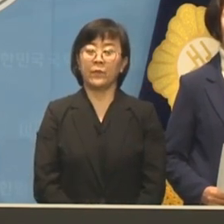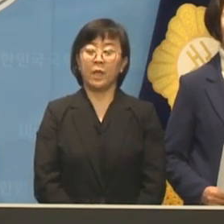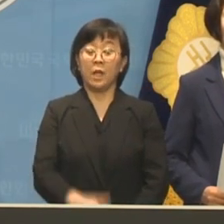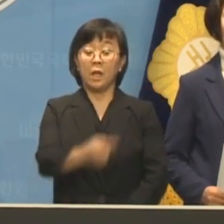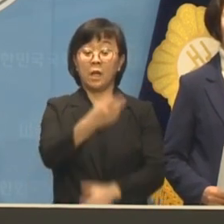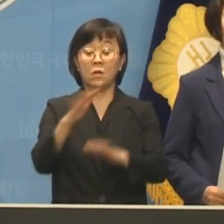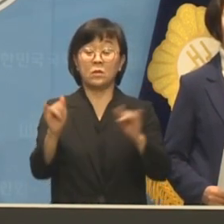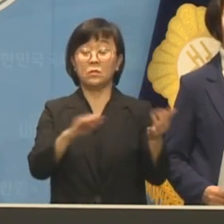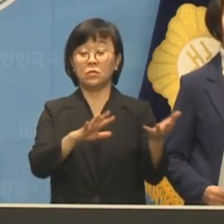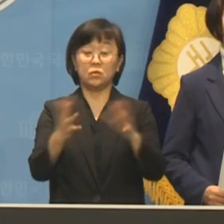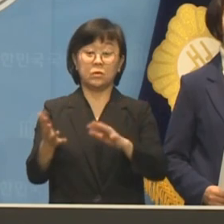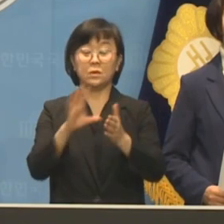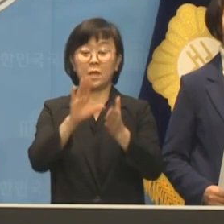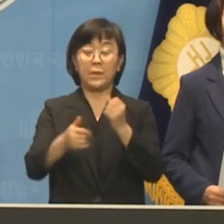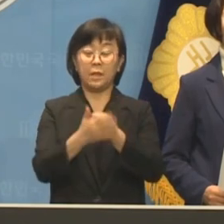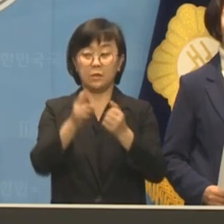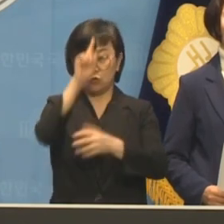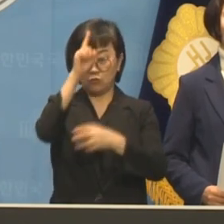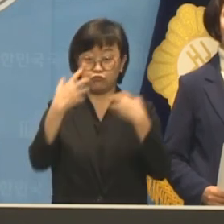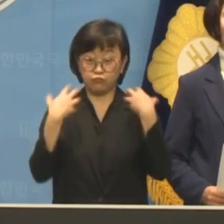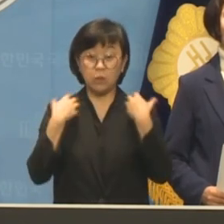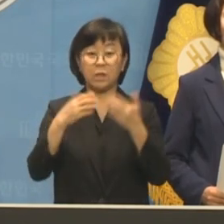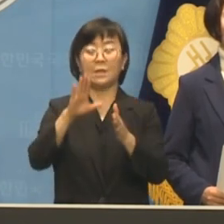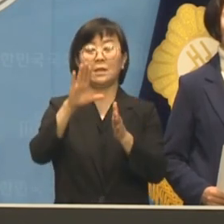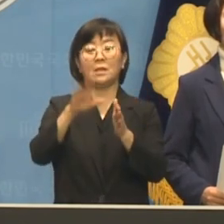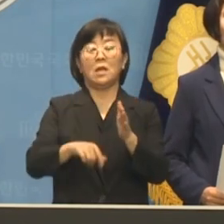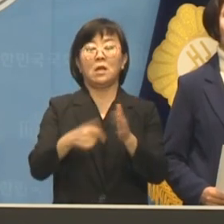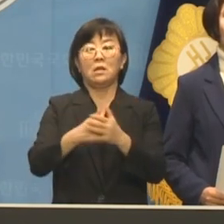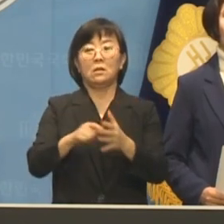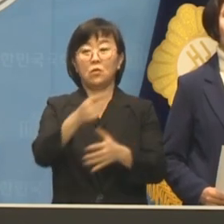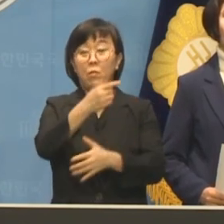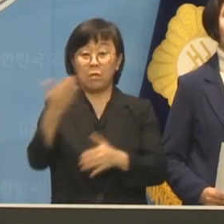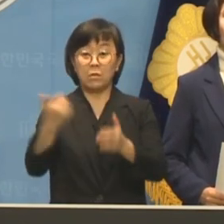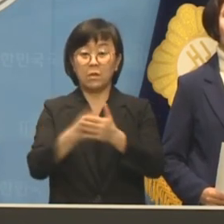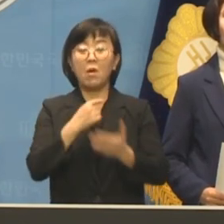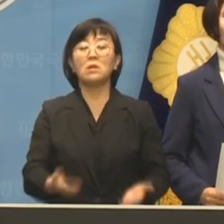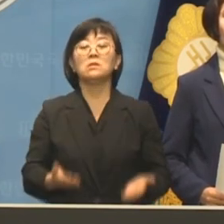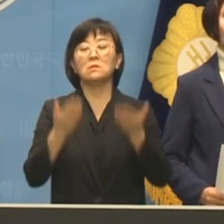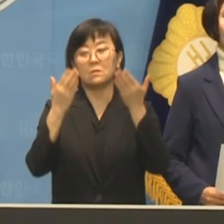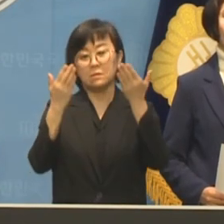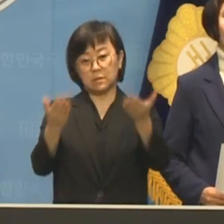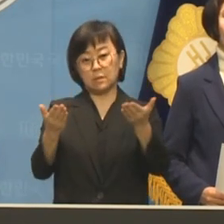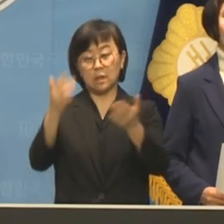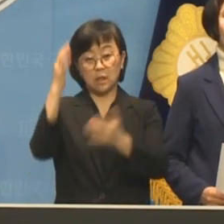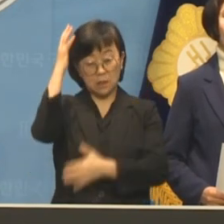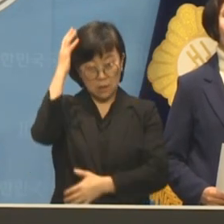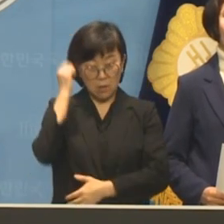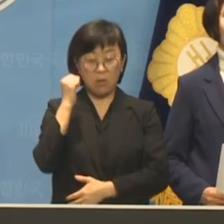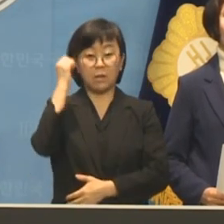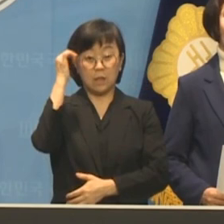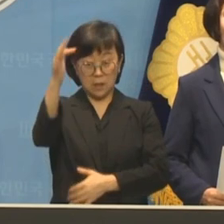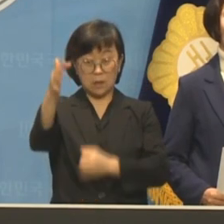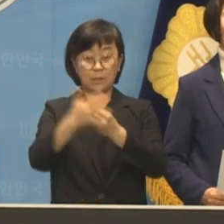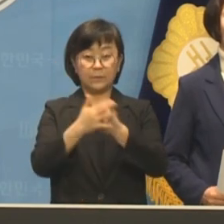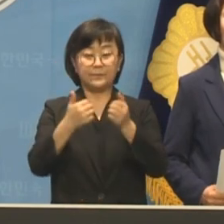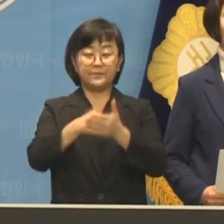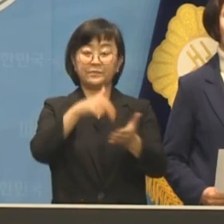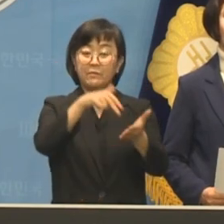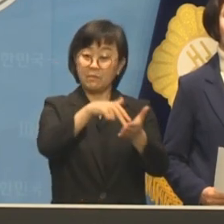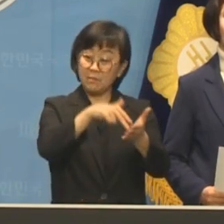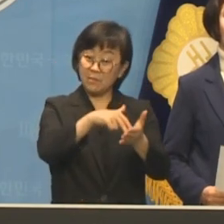소방관들의 순직이 발생할 때마다 정부에서는 소방관들의 헌신을 기리겠다며 열악한 처우